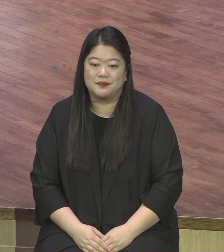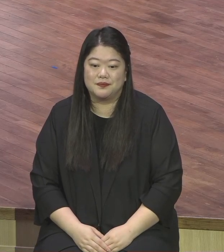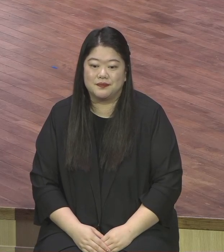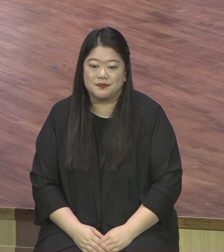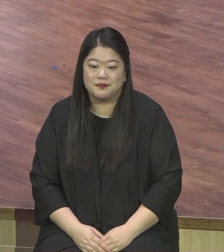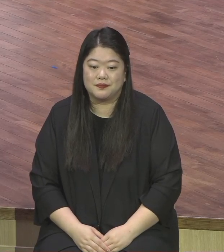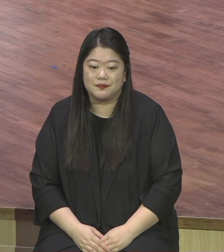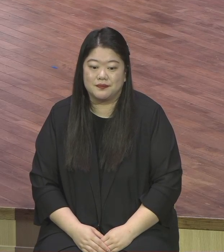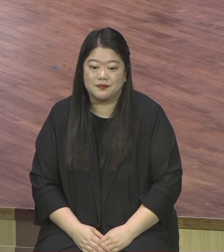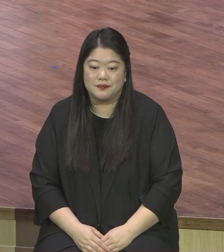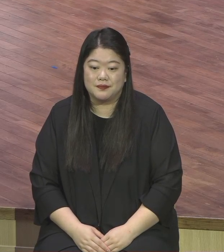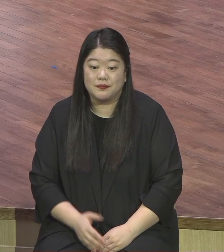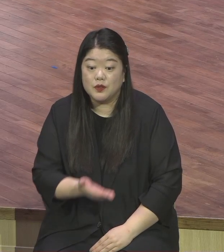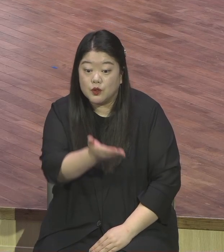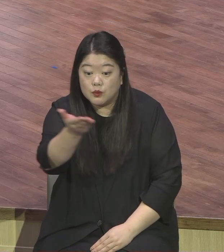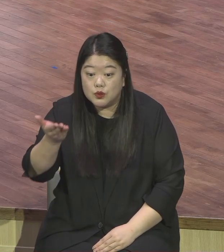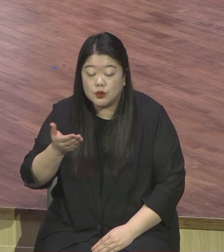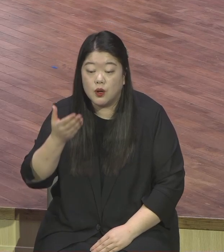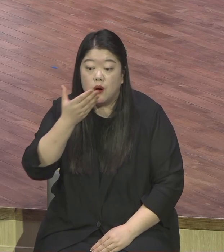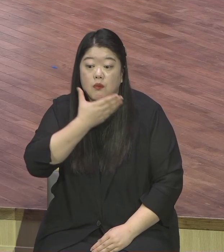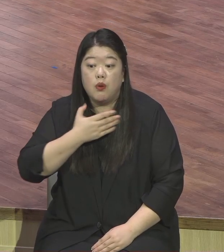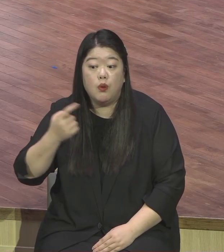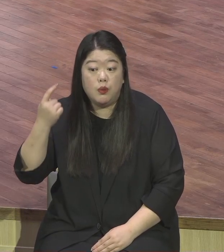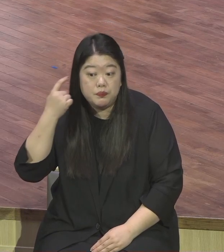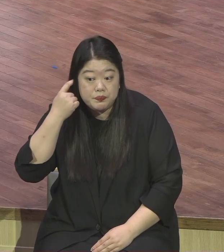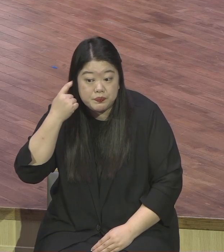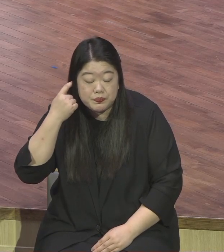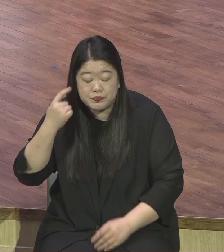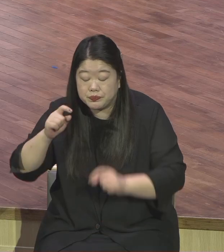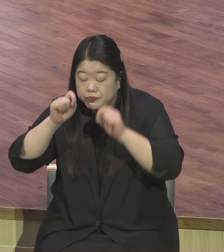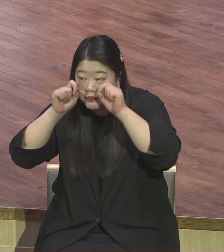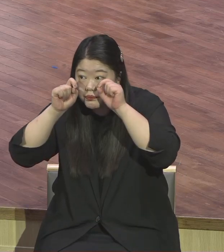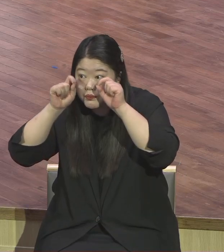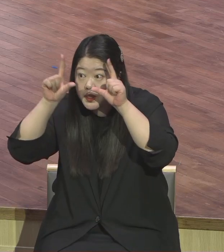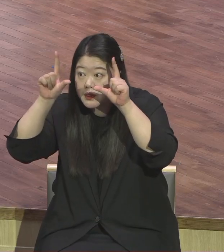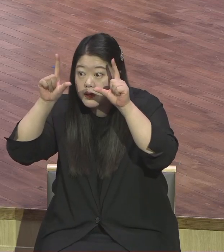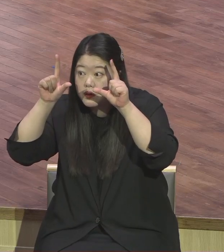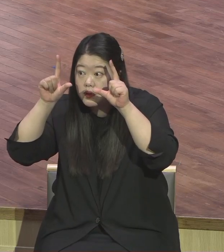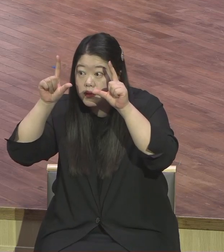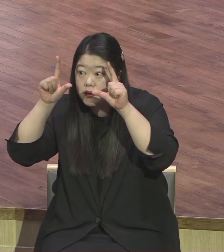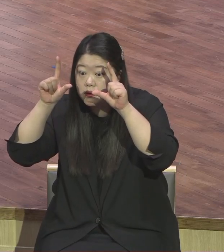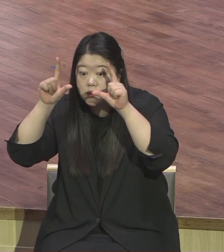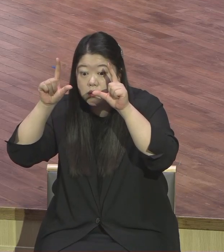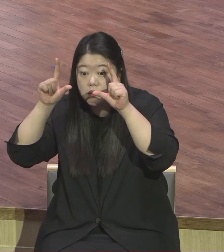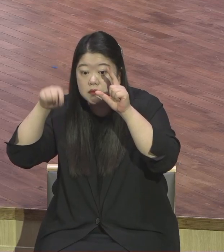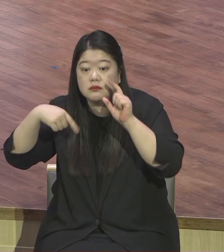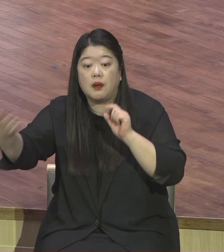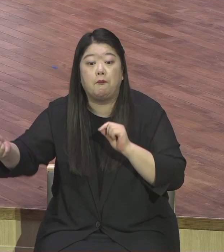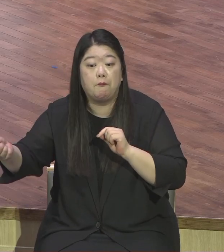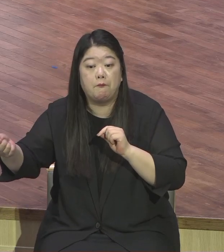여러분에게 왜 복음을 듣게 했습니까? 증거하라고. 아멘.